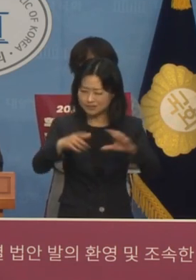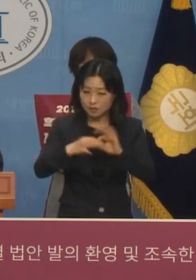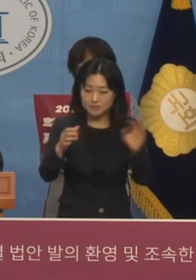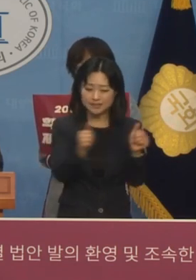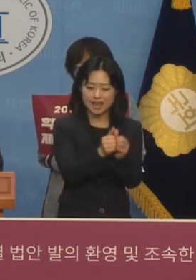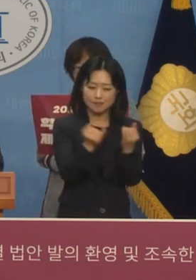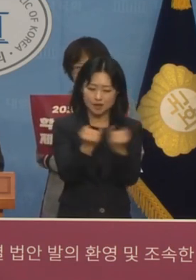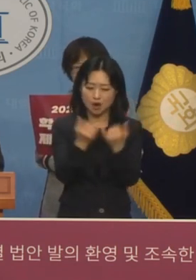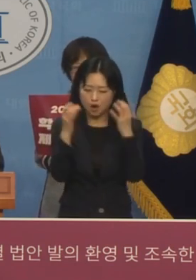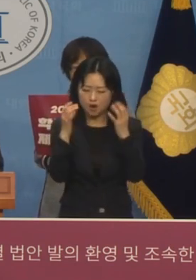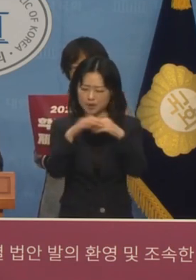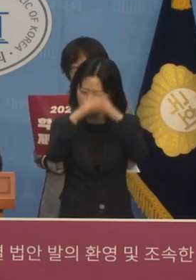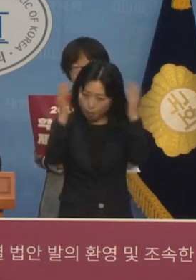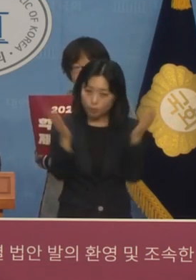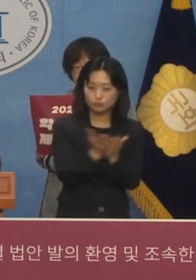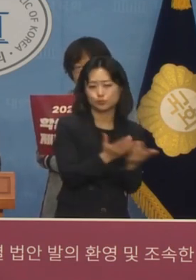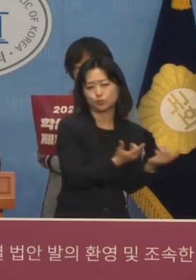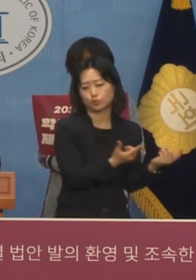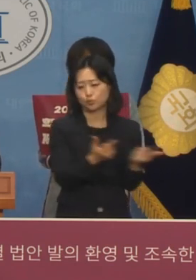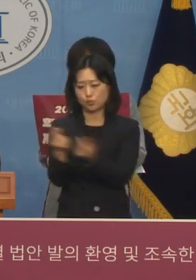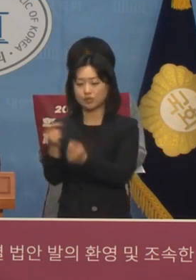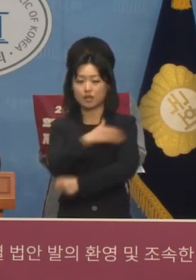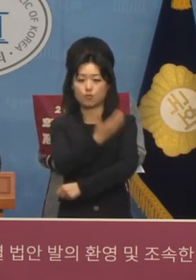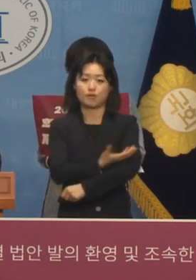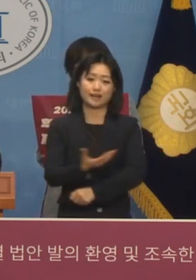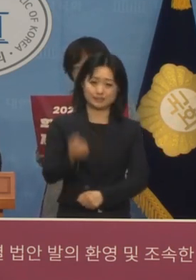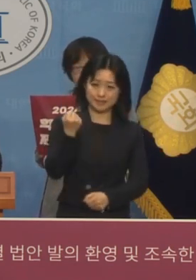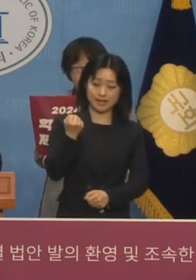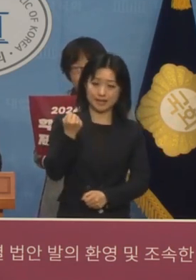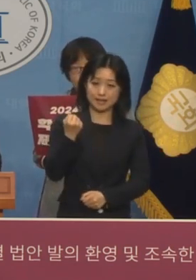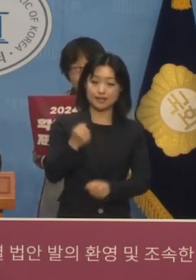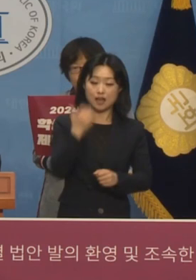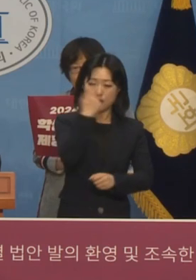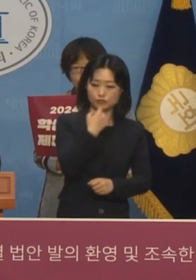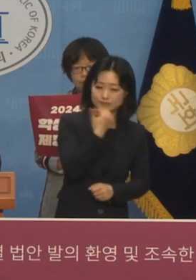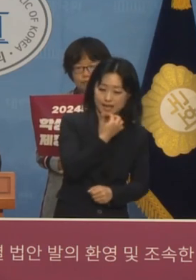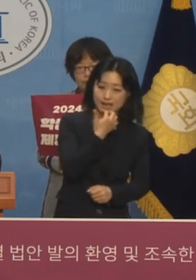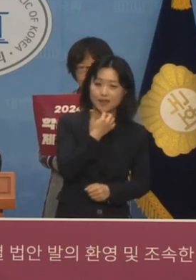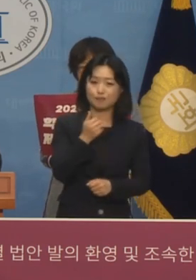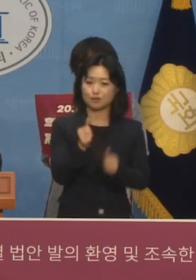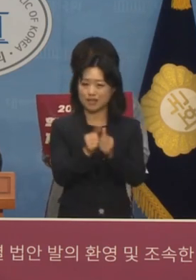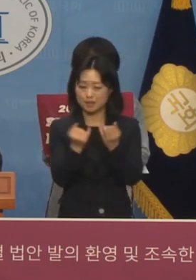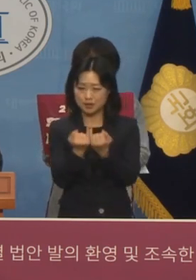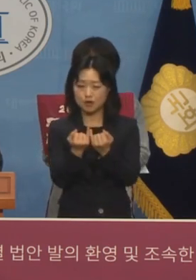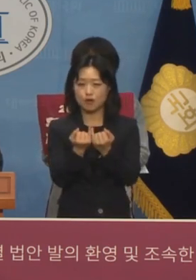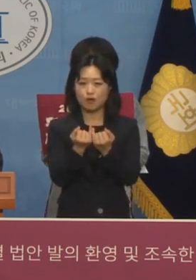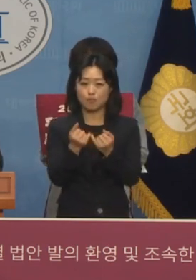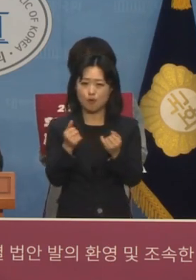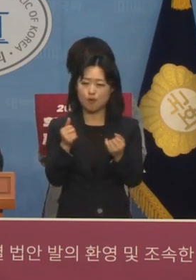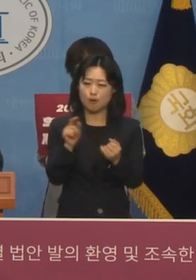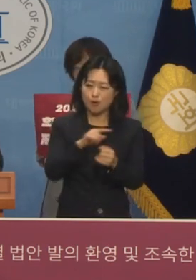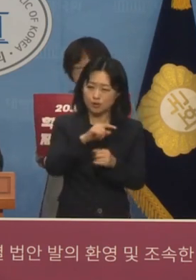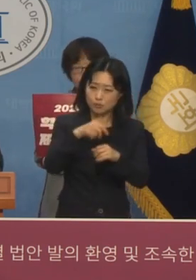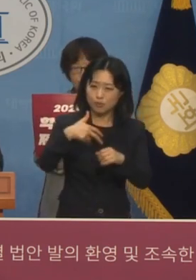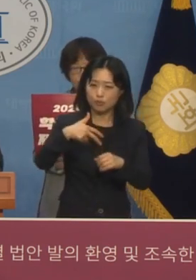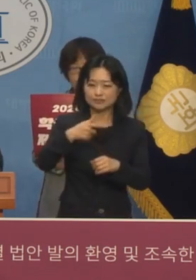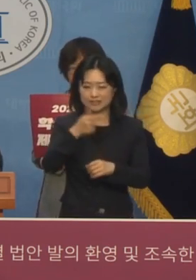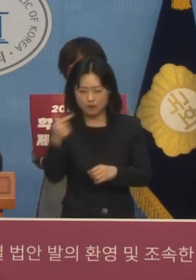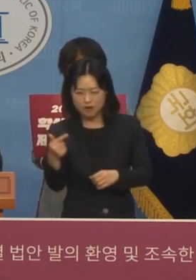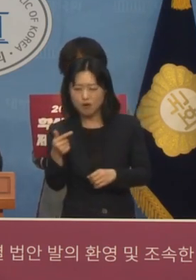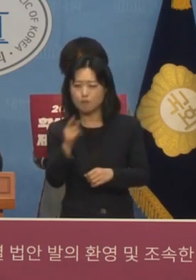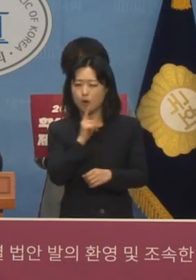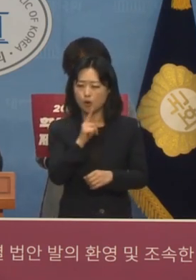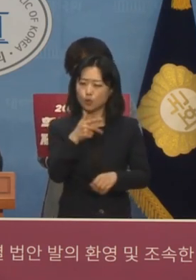남성과 여성, 어린이에게 모두 동등한 것입니다. 인종, 피부색, 성별, 성적 지향 또는 젠더 정체성,